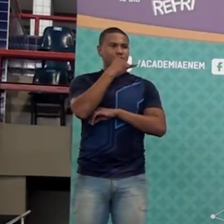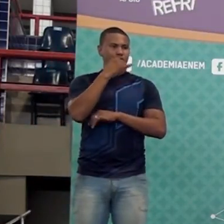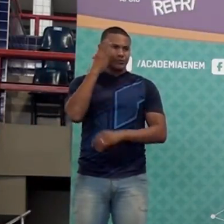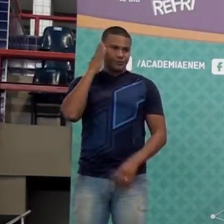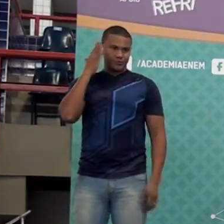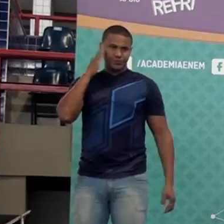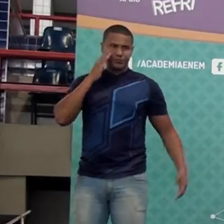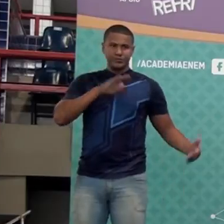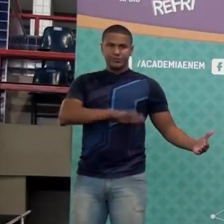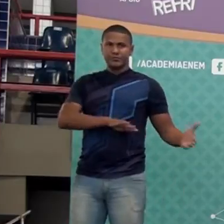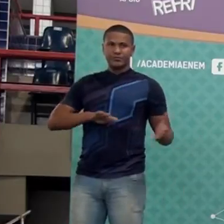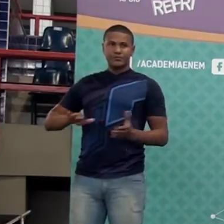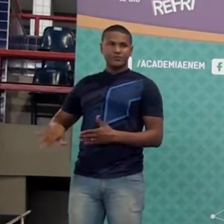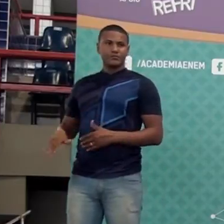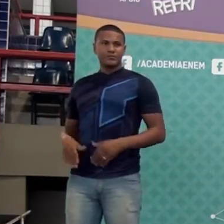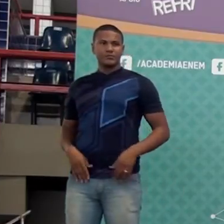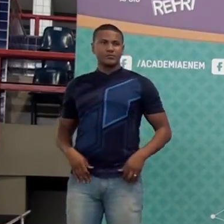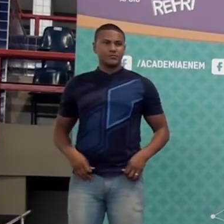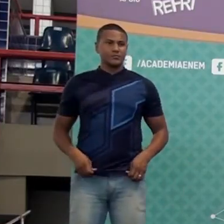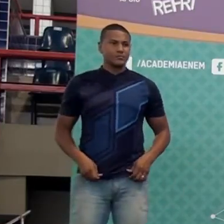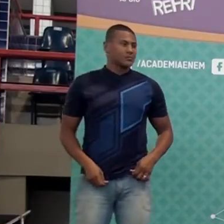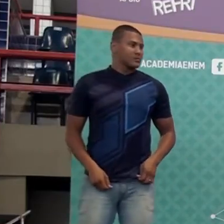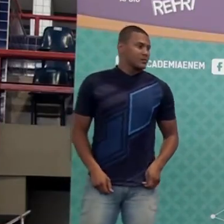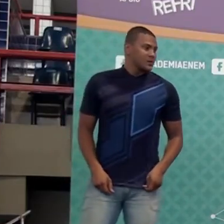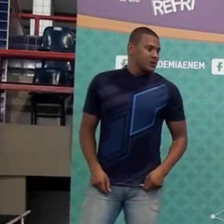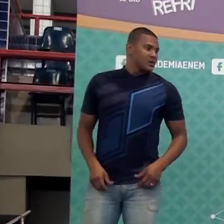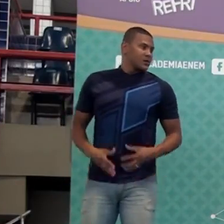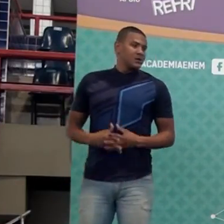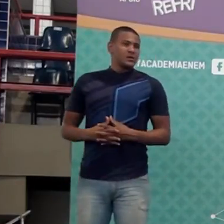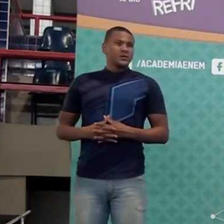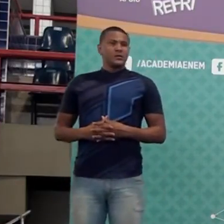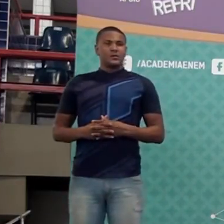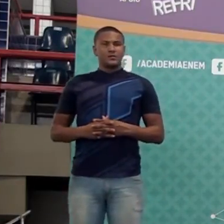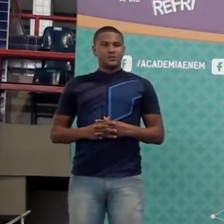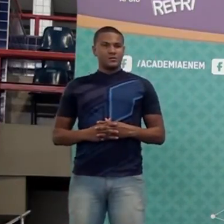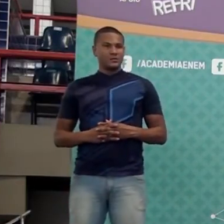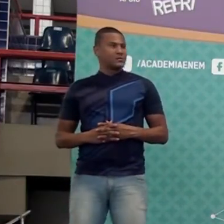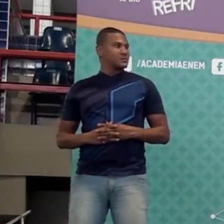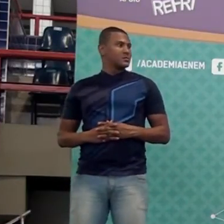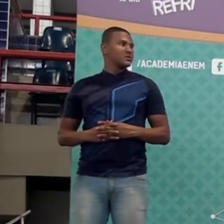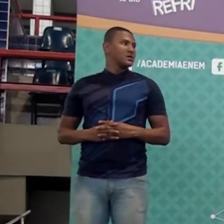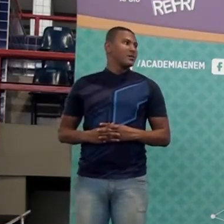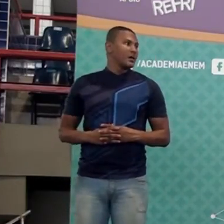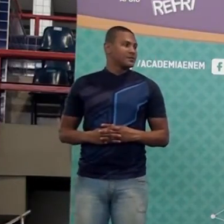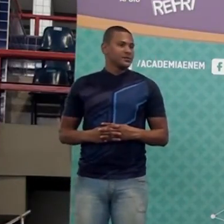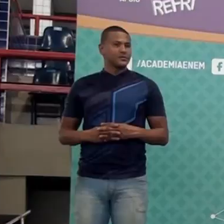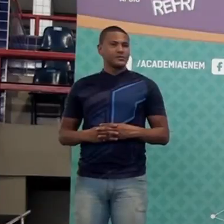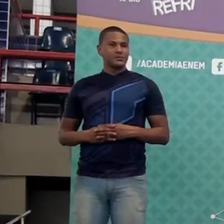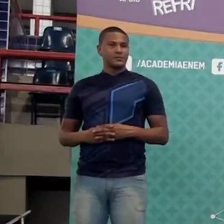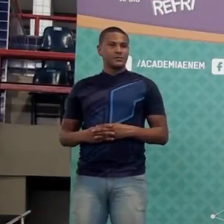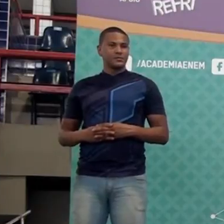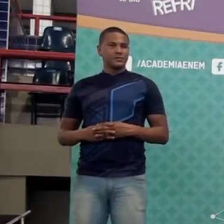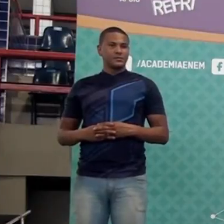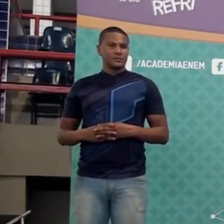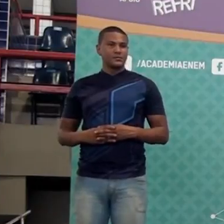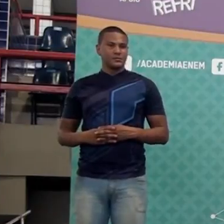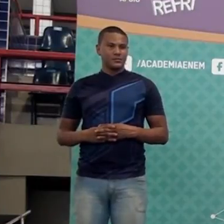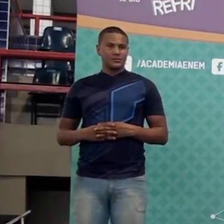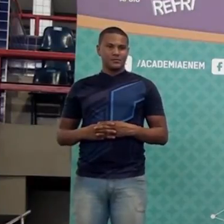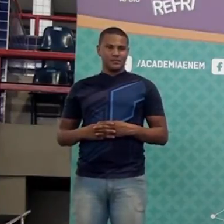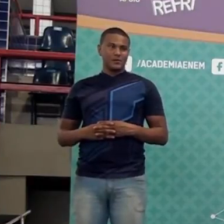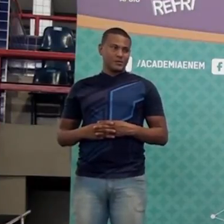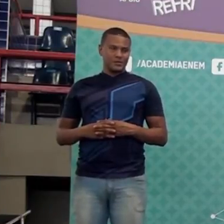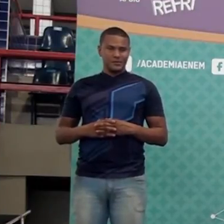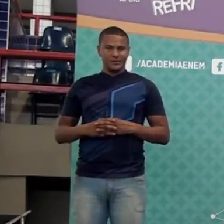surgiu, ok? Bom, quais são as principais vantagens relacionadas à energia nuclear? Primeira